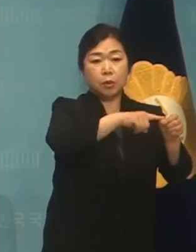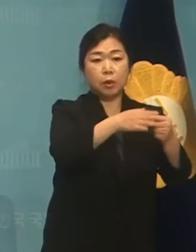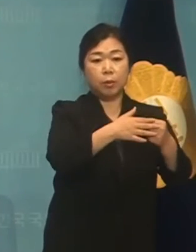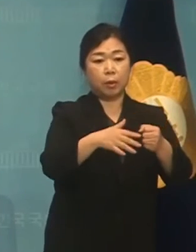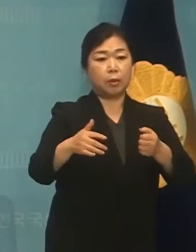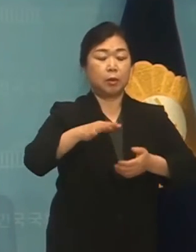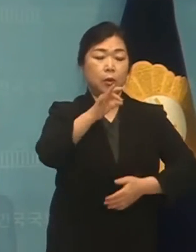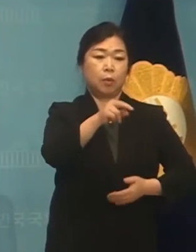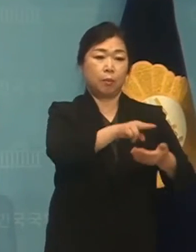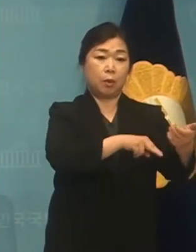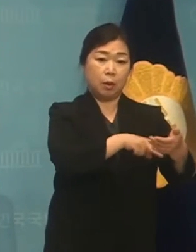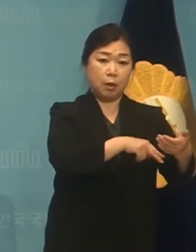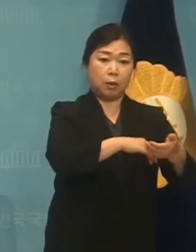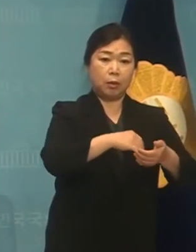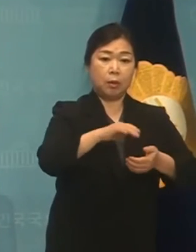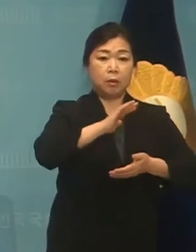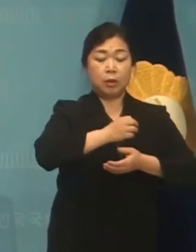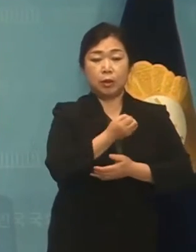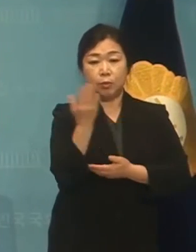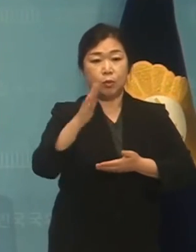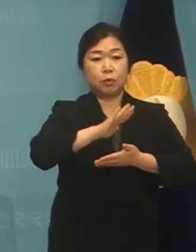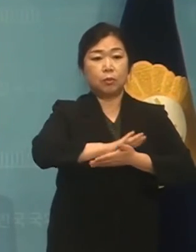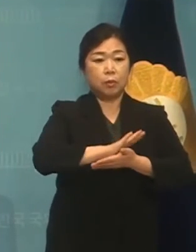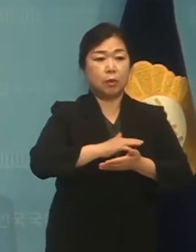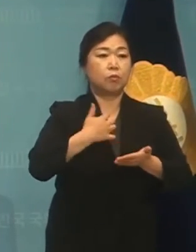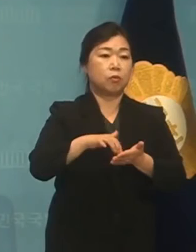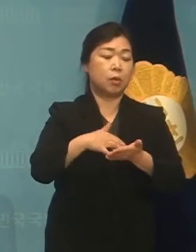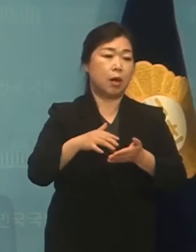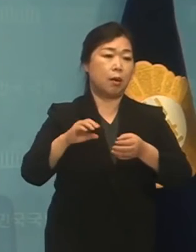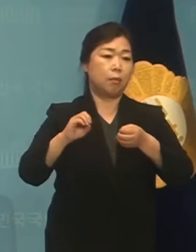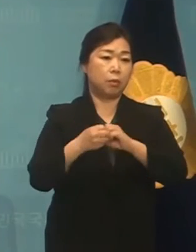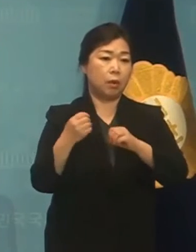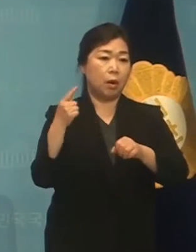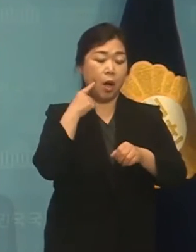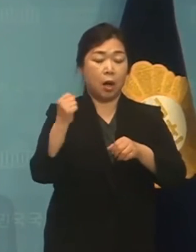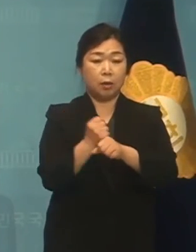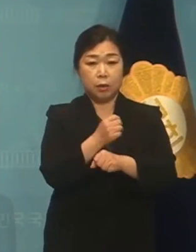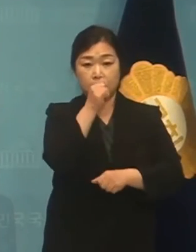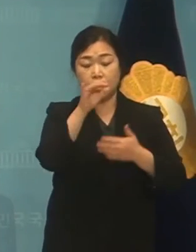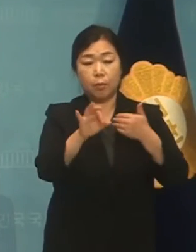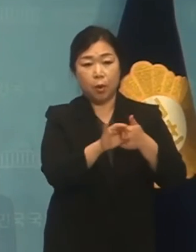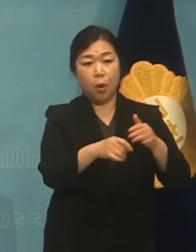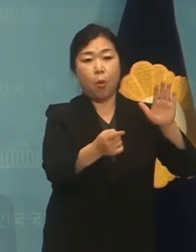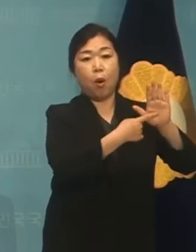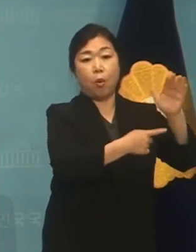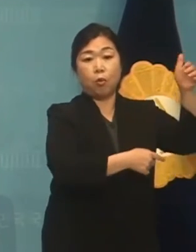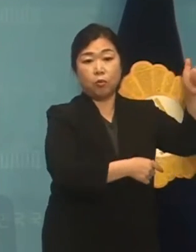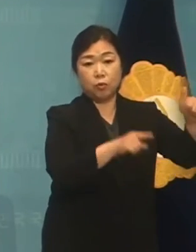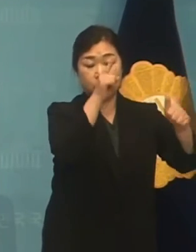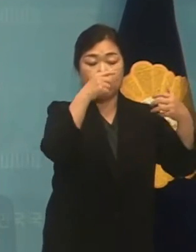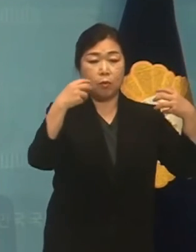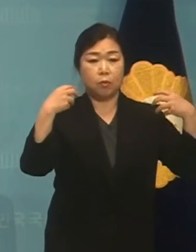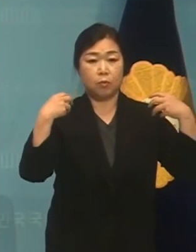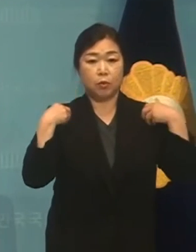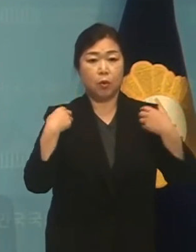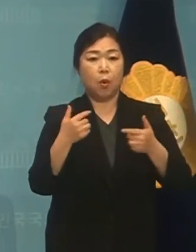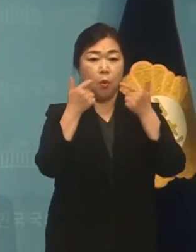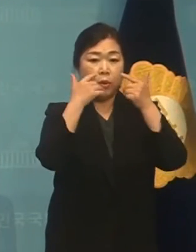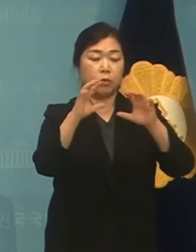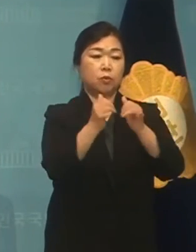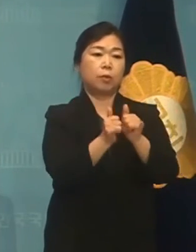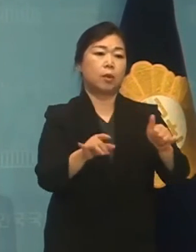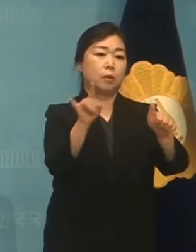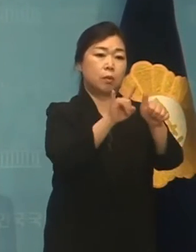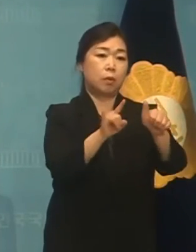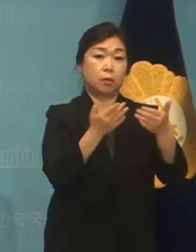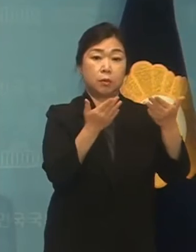유가부수 조작에 조직적으로 관여했다면 이것은 광고주와 정부 그리고 명백하게 국민을 속인